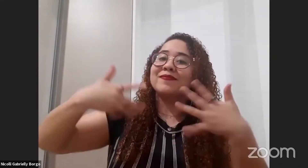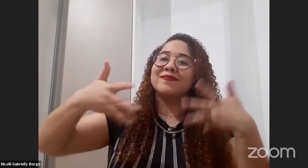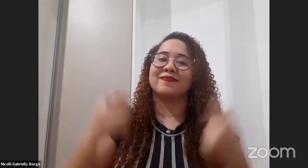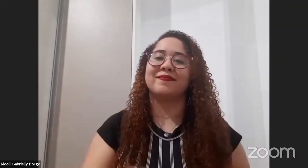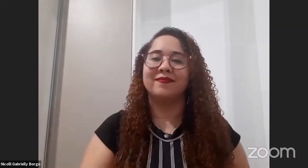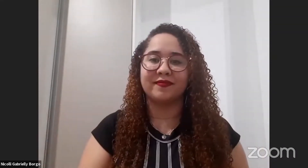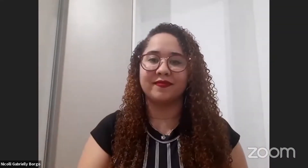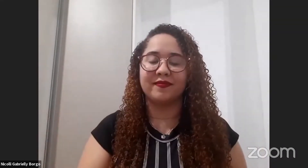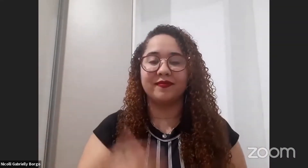me ajudou e me animou.